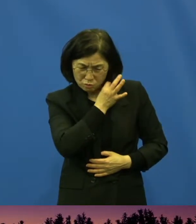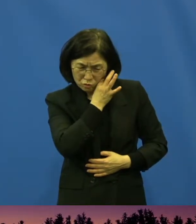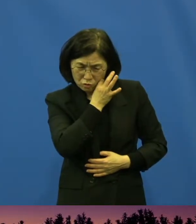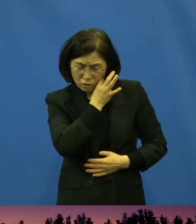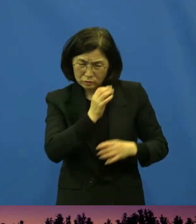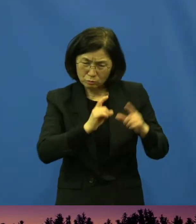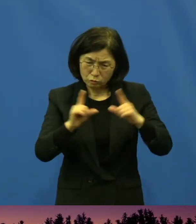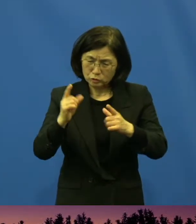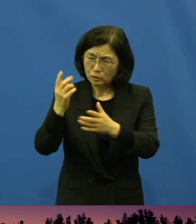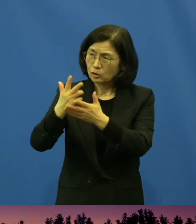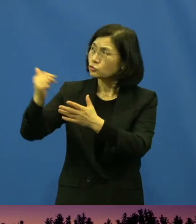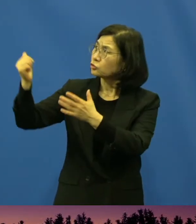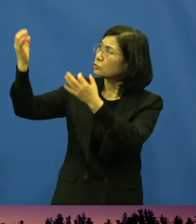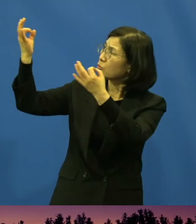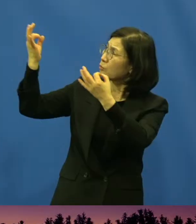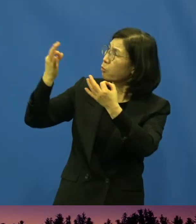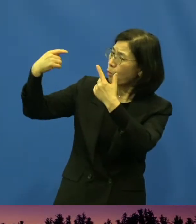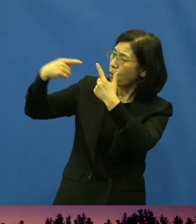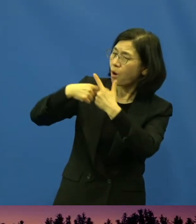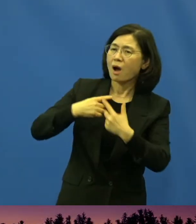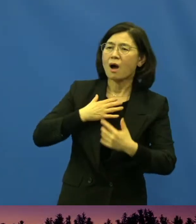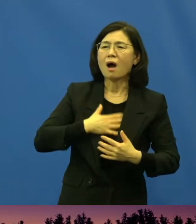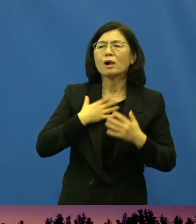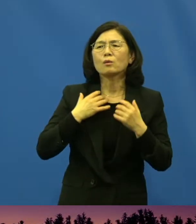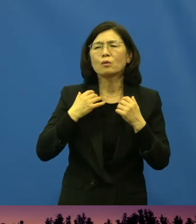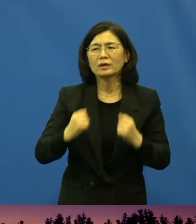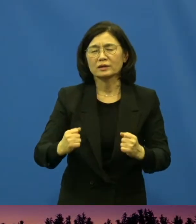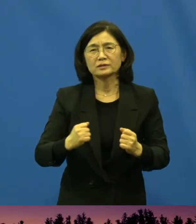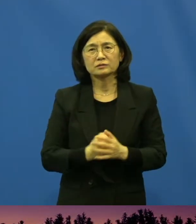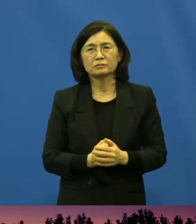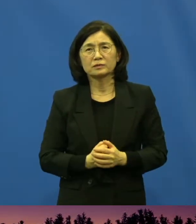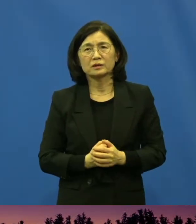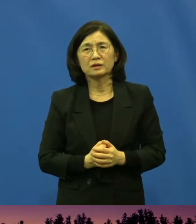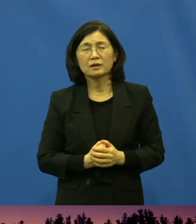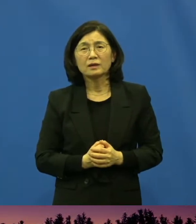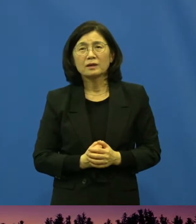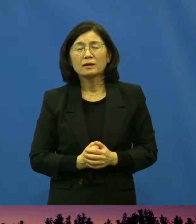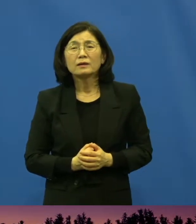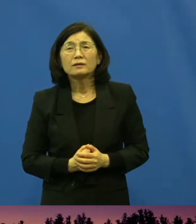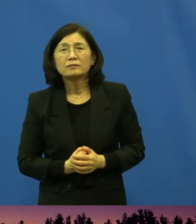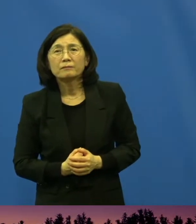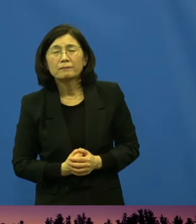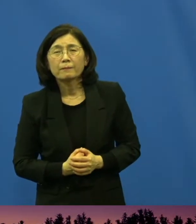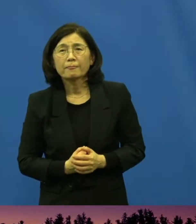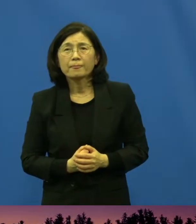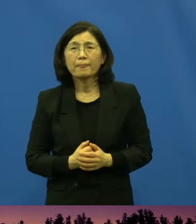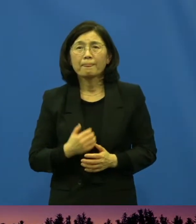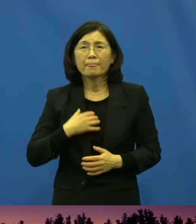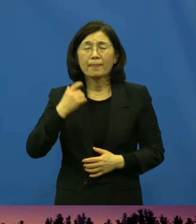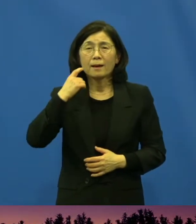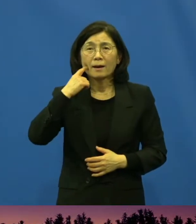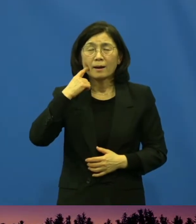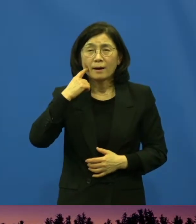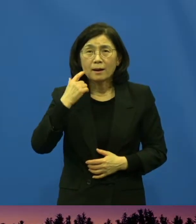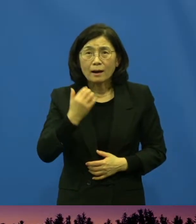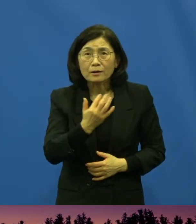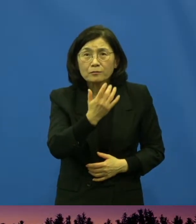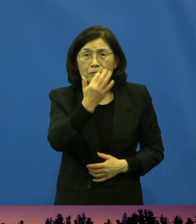아가서 1장 5절에 참 재미있는 말이 있어요. 예루살렘의 딸들아, 내가 비록 금으나 아름다우니.